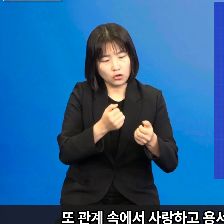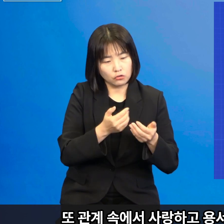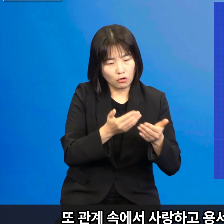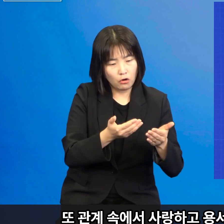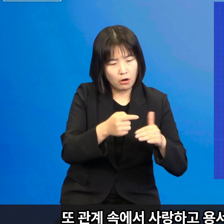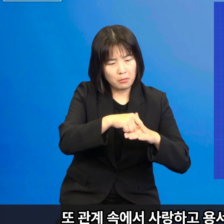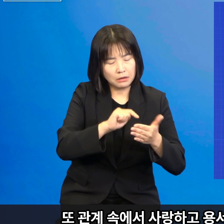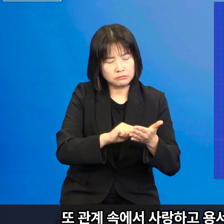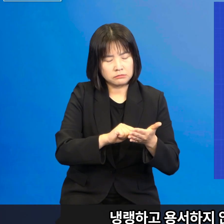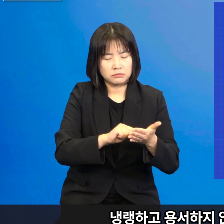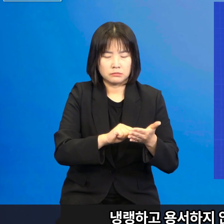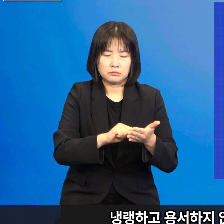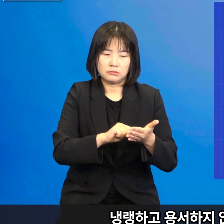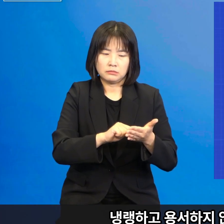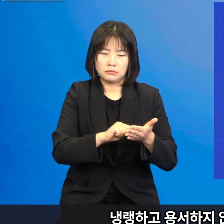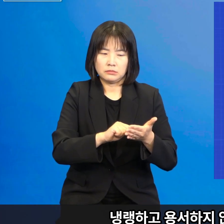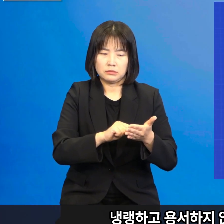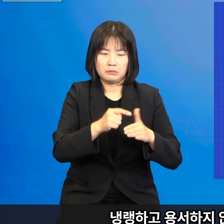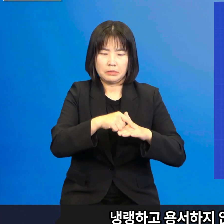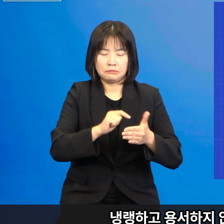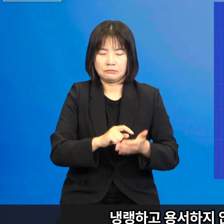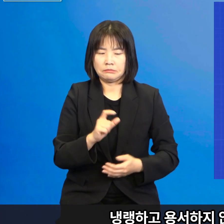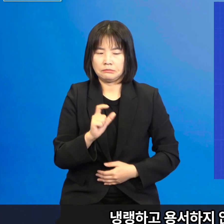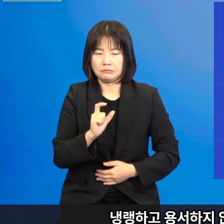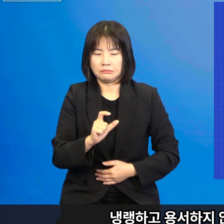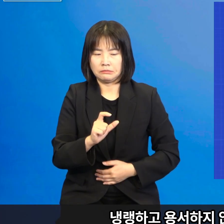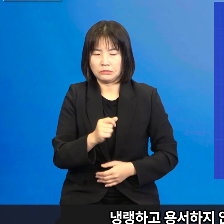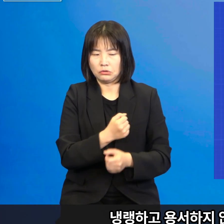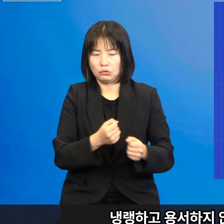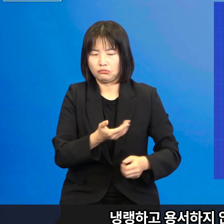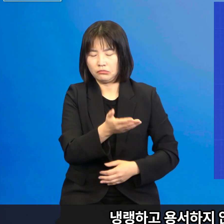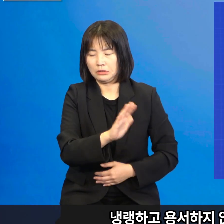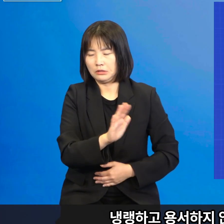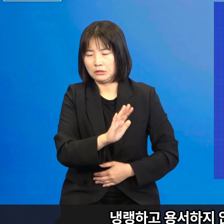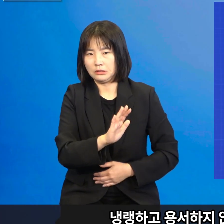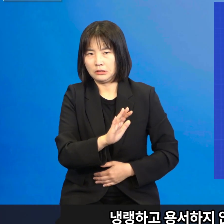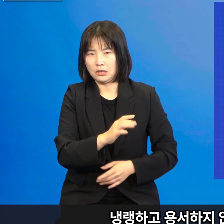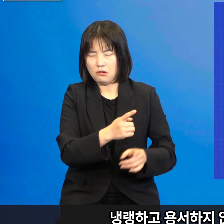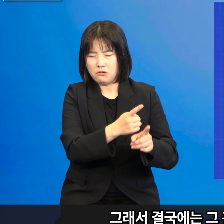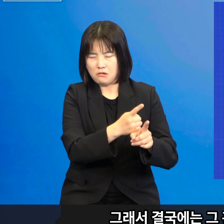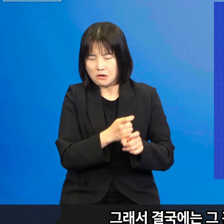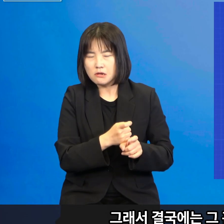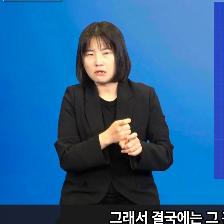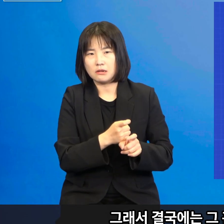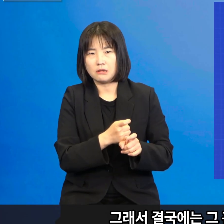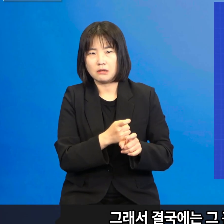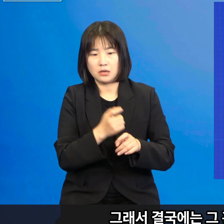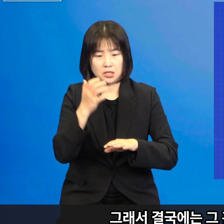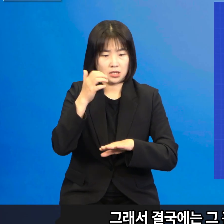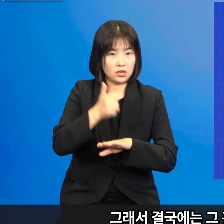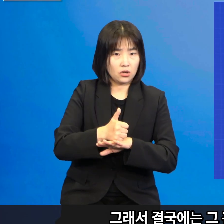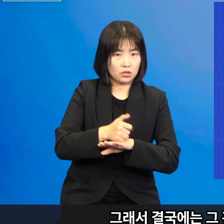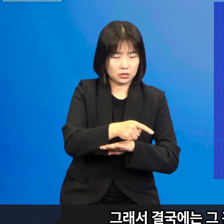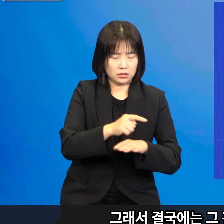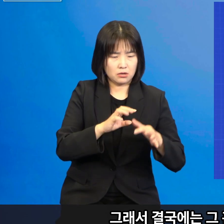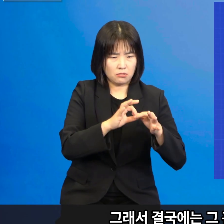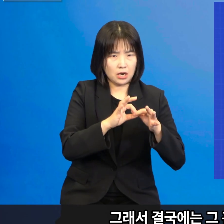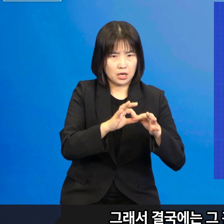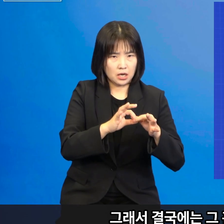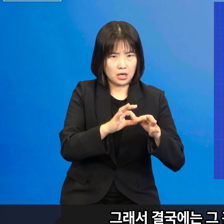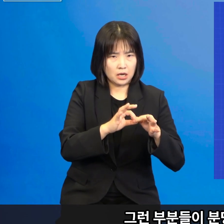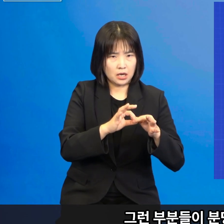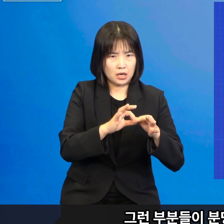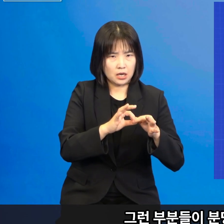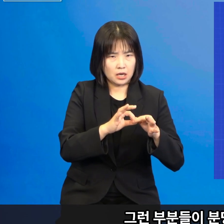어느덧 틀어지고 냉랭하고 용서하지 않고 그렇게 원수지간, 그래서 결국에는 그 관계의 잡초가